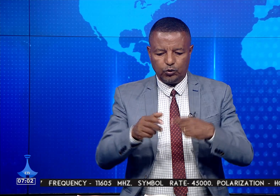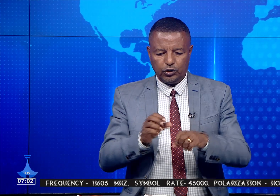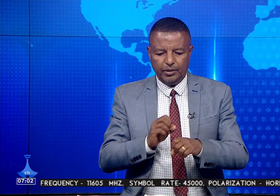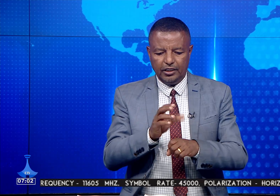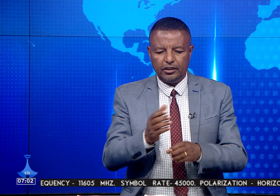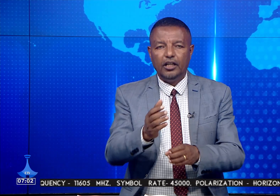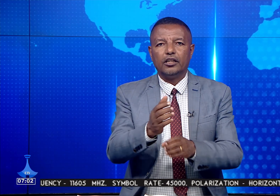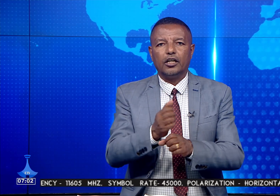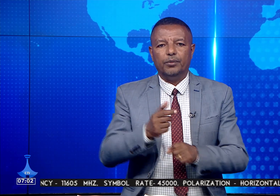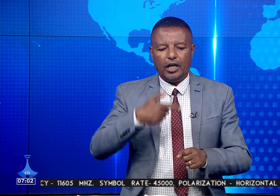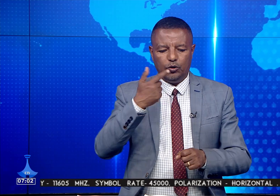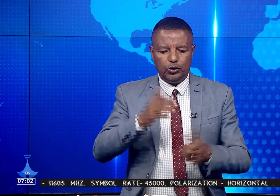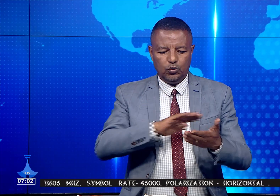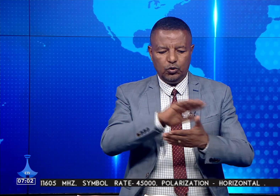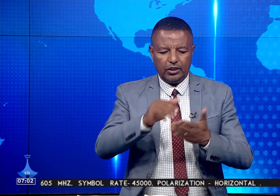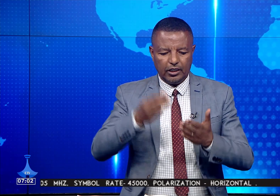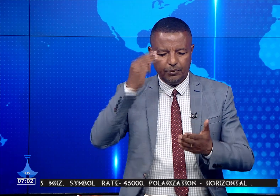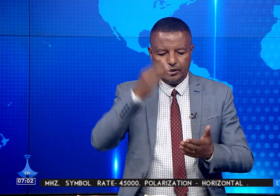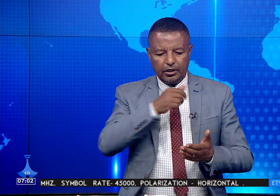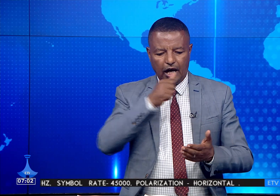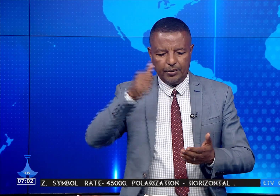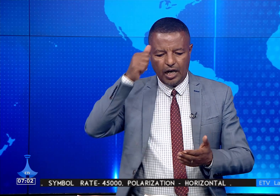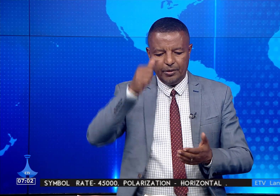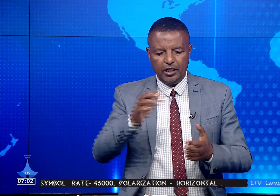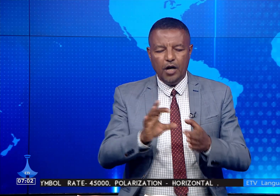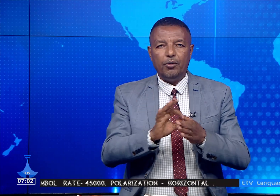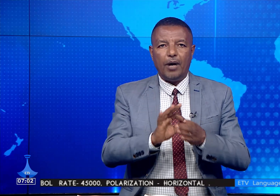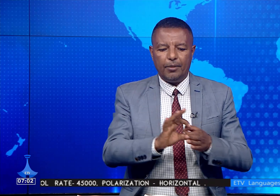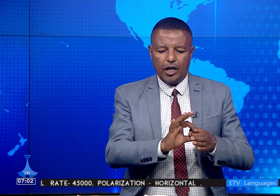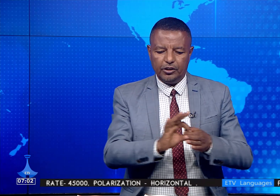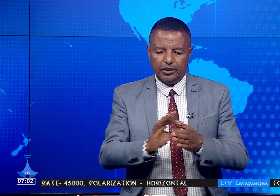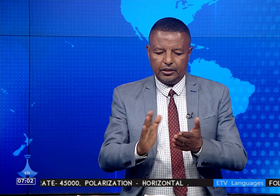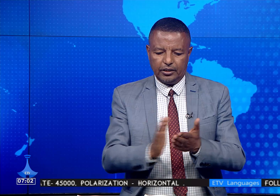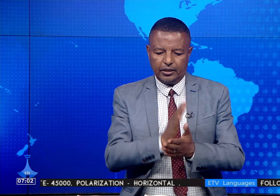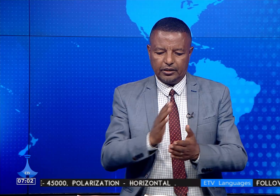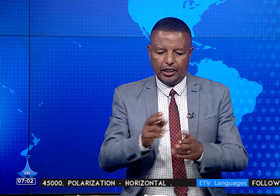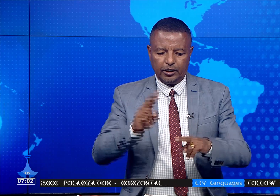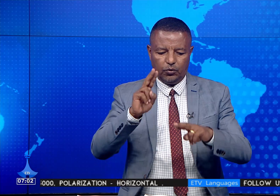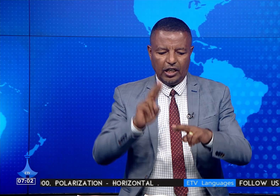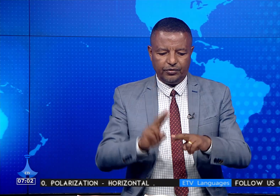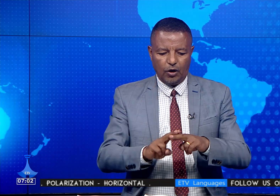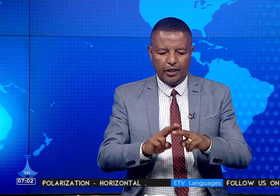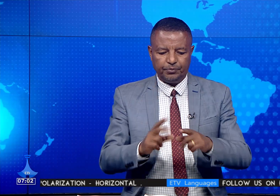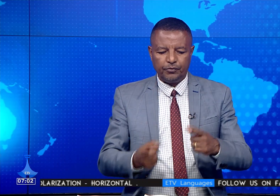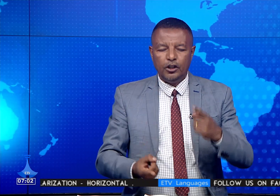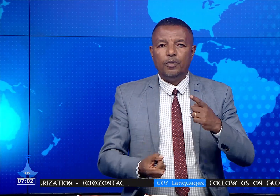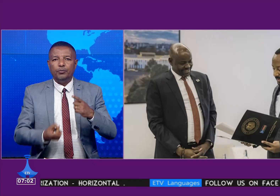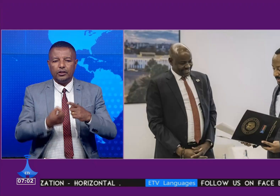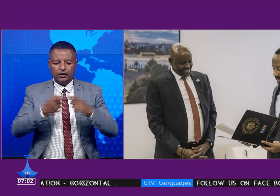ይዘውት የመጡትን መልእክት ተቀብያለሁ ሲሉ ጠቅላይ ሚኒስትር አብይ አህመድ በማህበራዊ ትስስር ገጻቸው